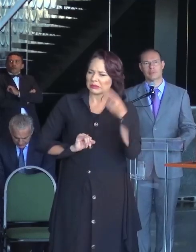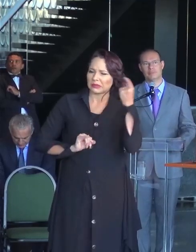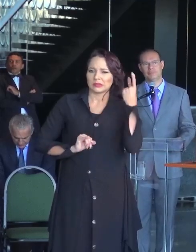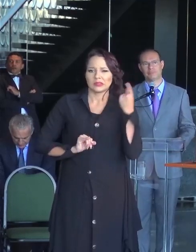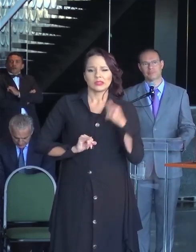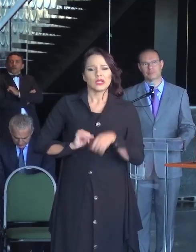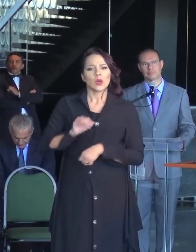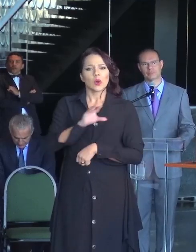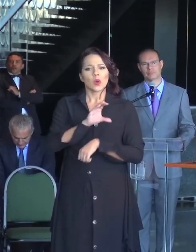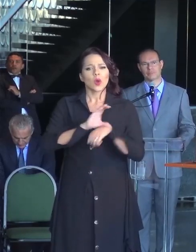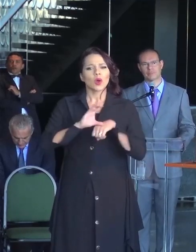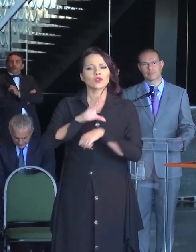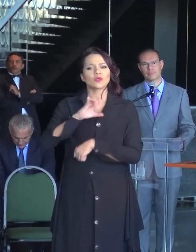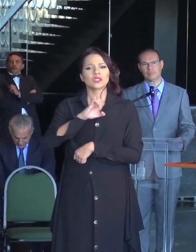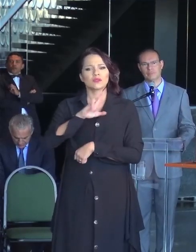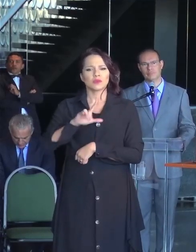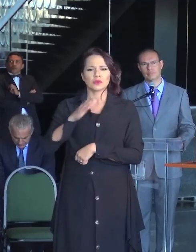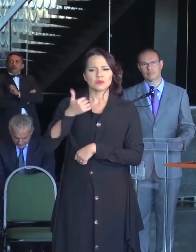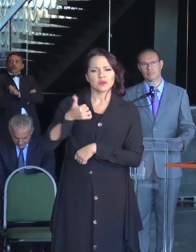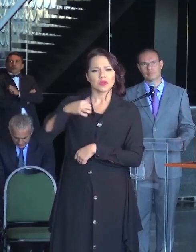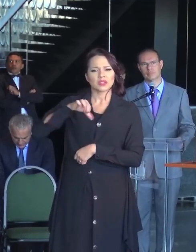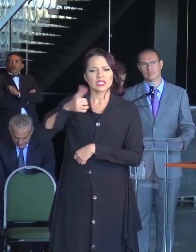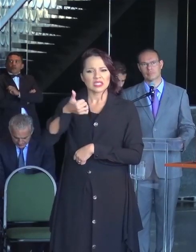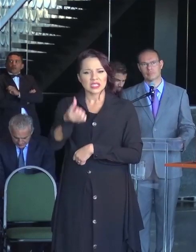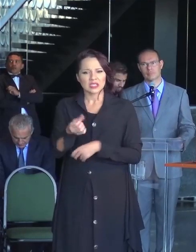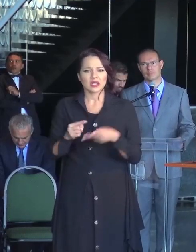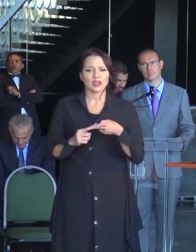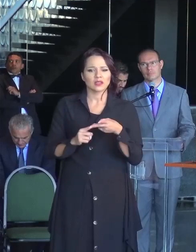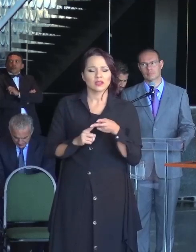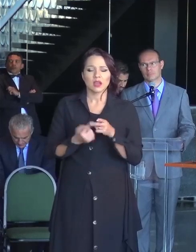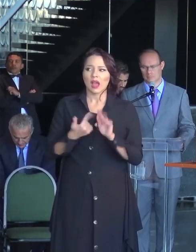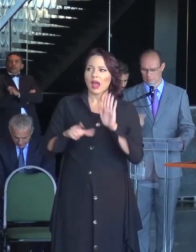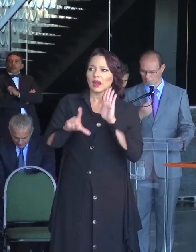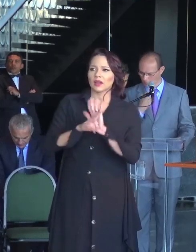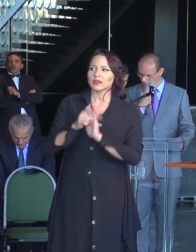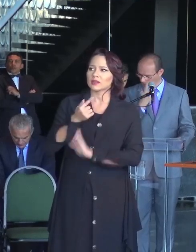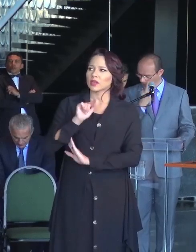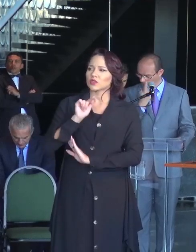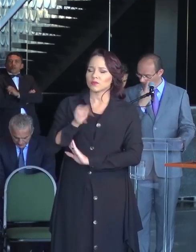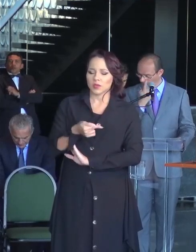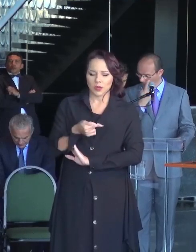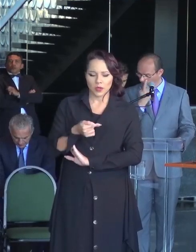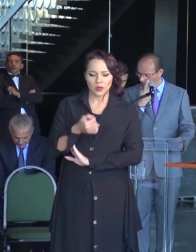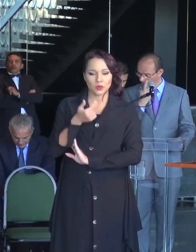o Código Civil de 1916, a vetusta Lei